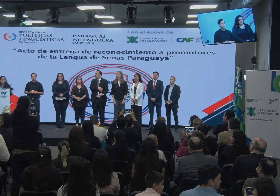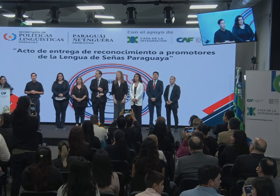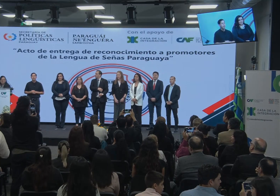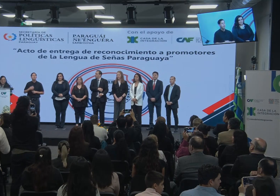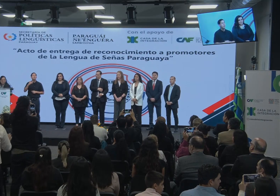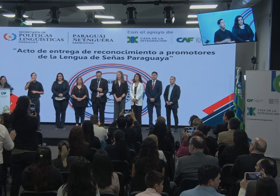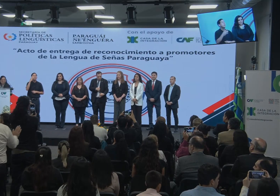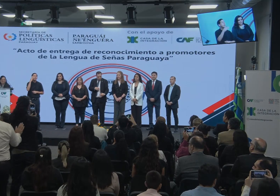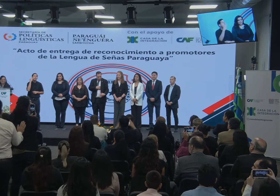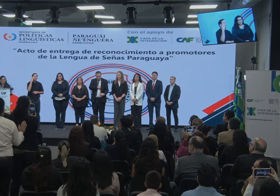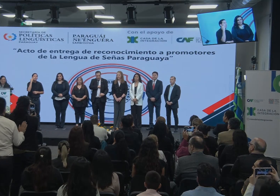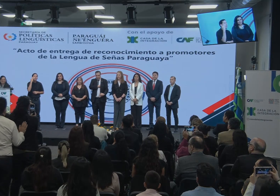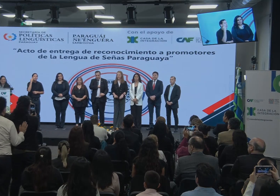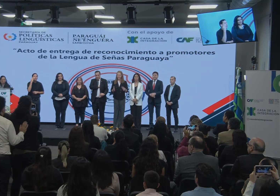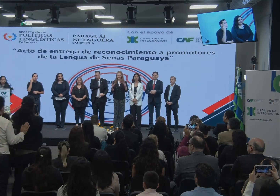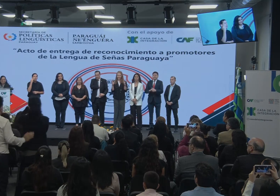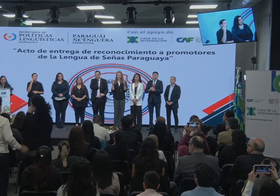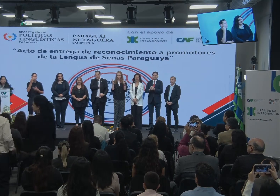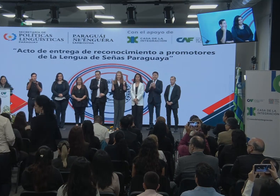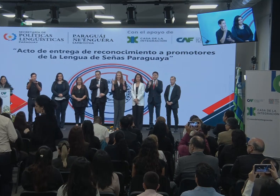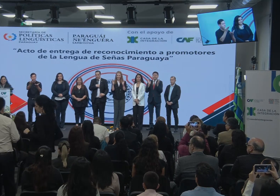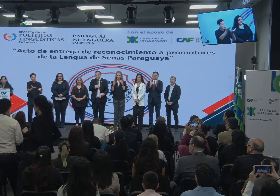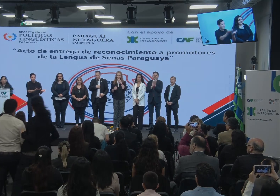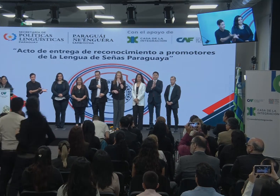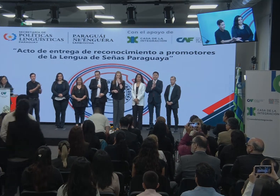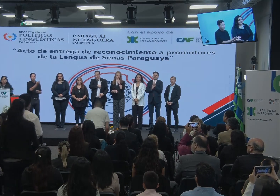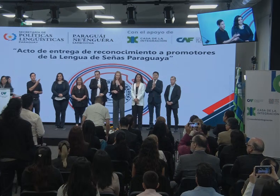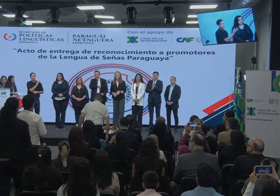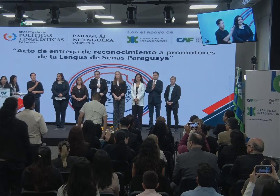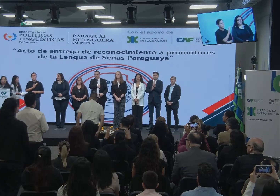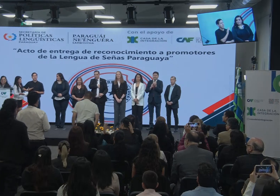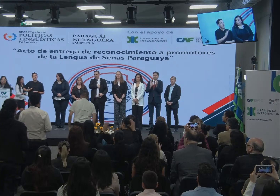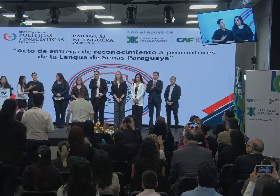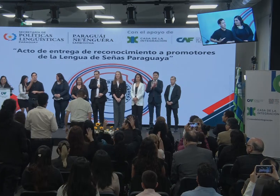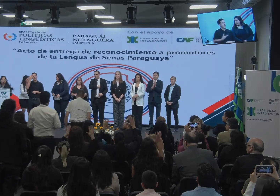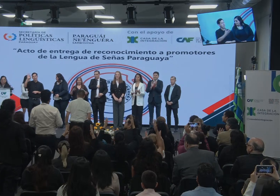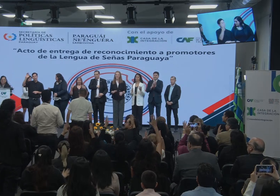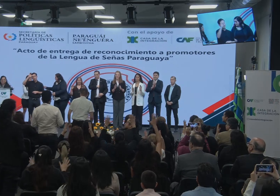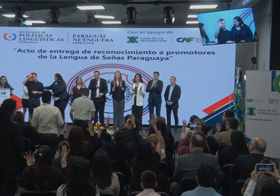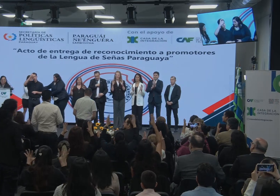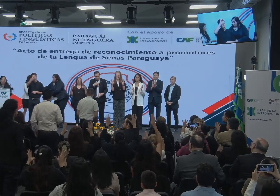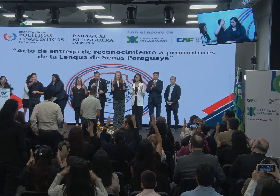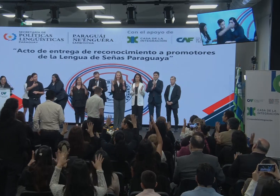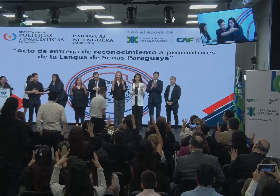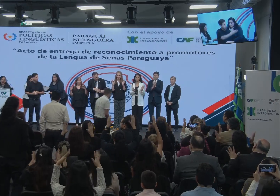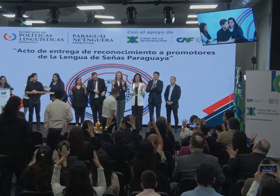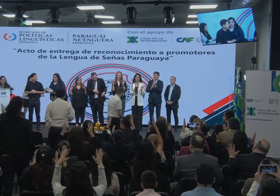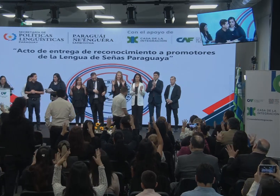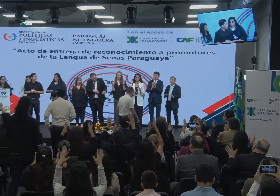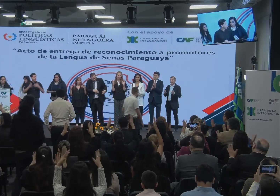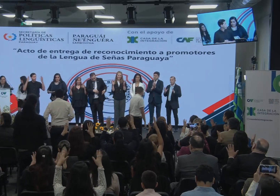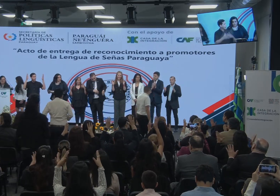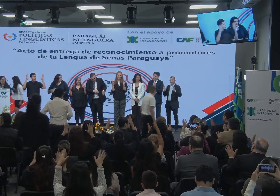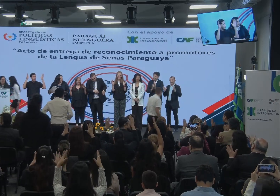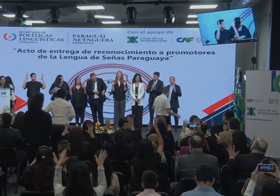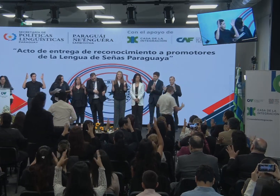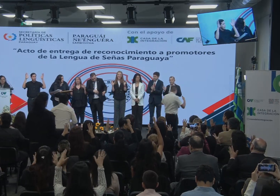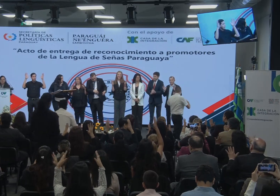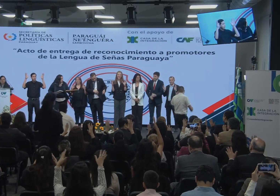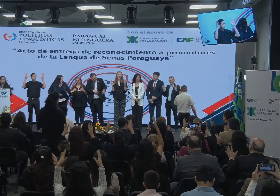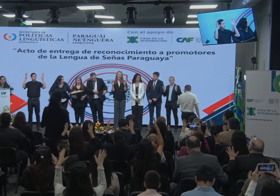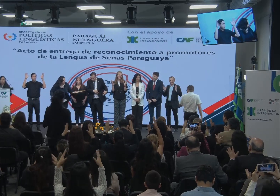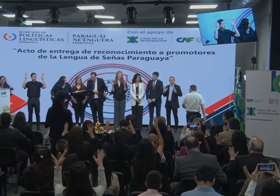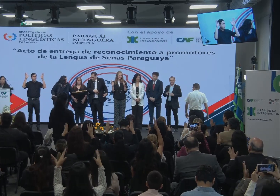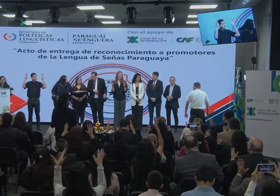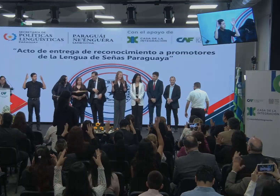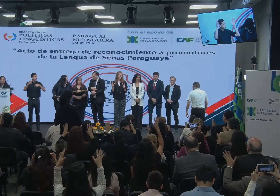Sebastián Céspedes es el actual presidente de la Federación Nacional de Personas Sordas del Paraguay, FENAPAS, quien